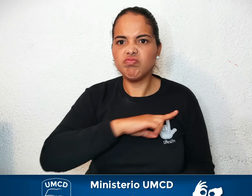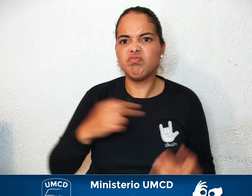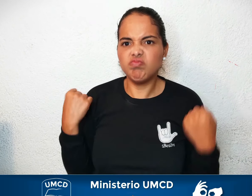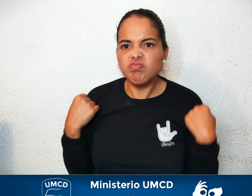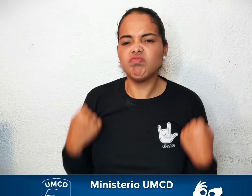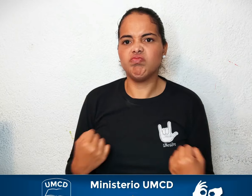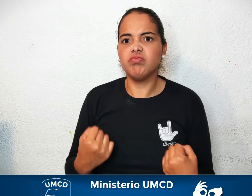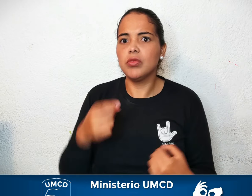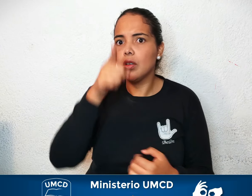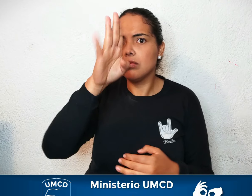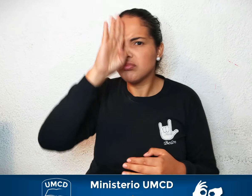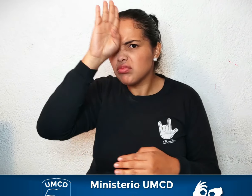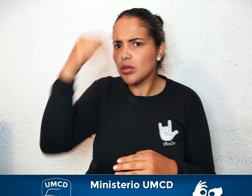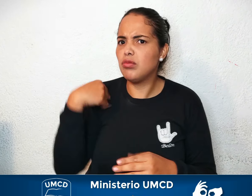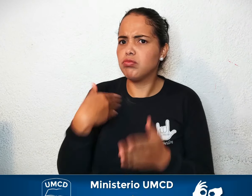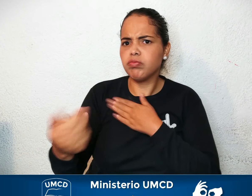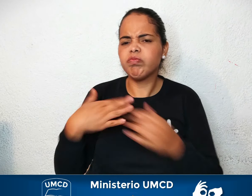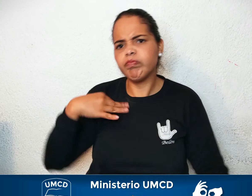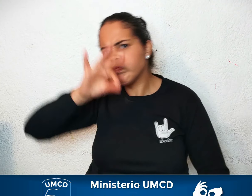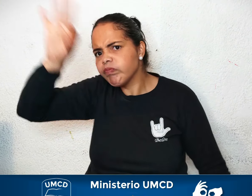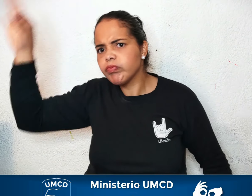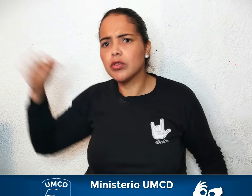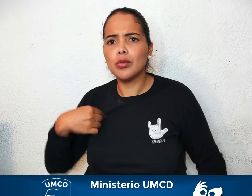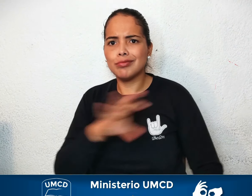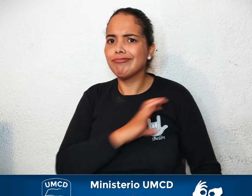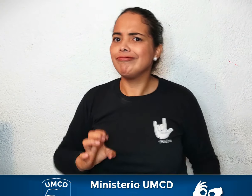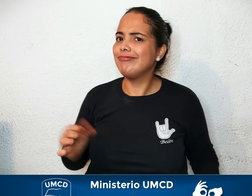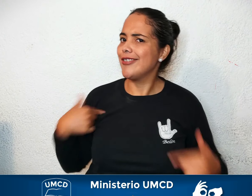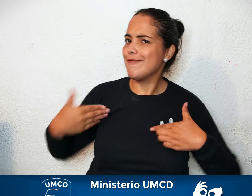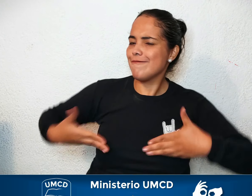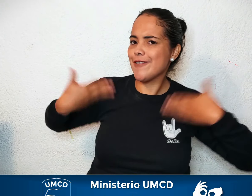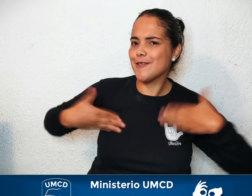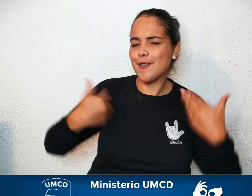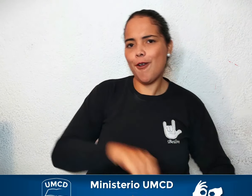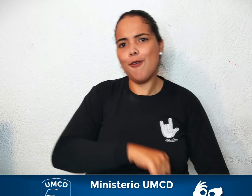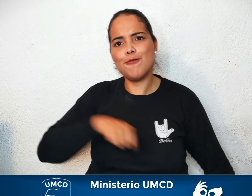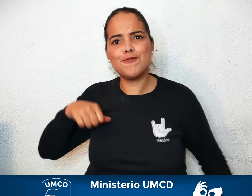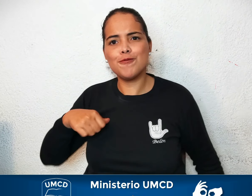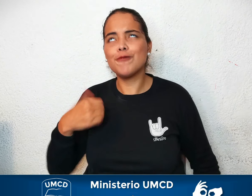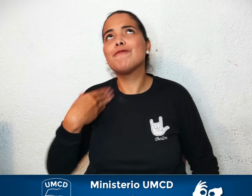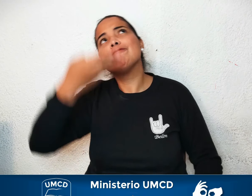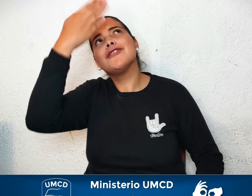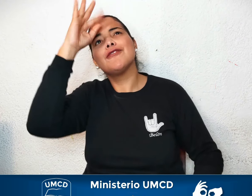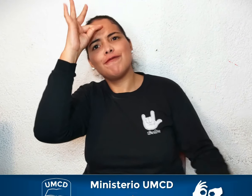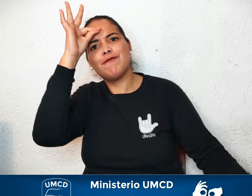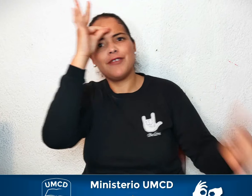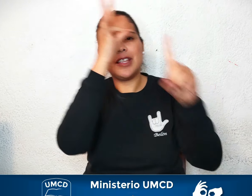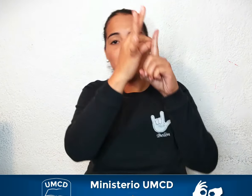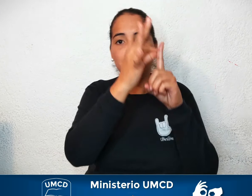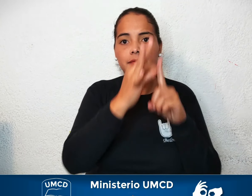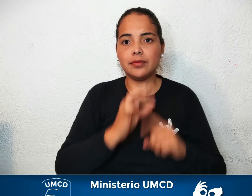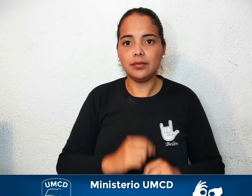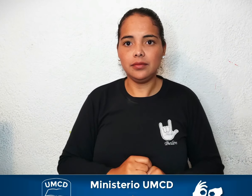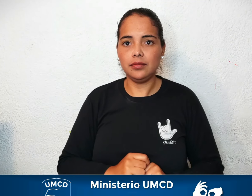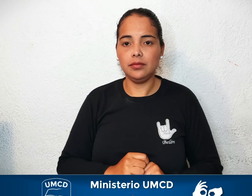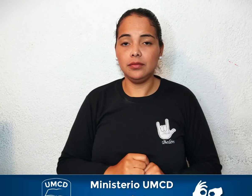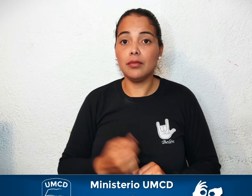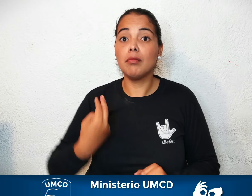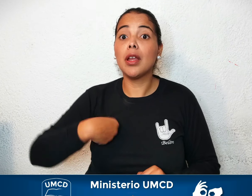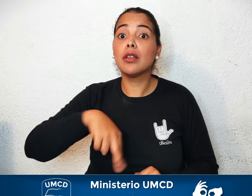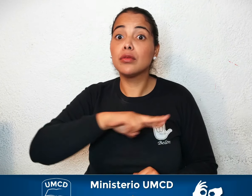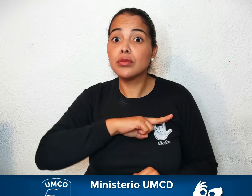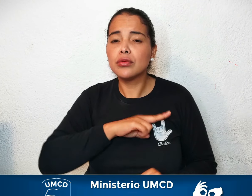podemos testificar en el nombre de Cristo y que su presencia estaría con nosotros todos los días.